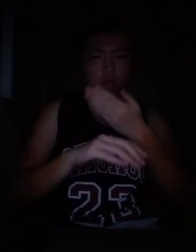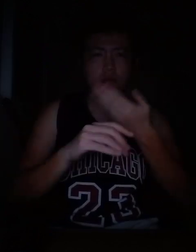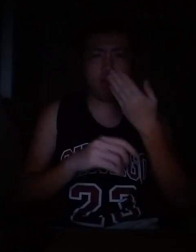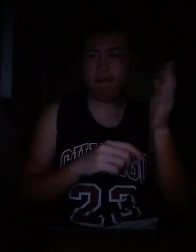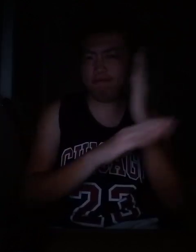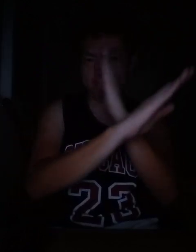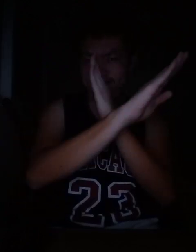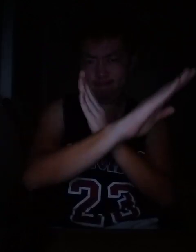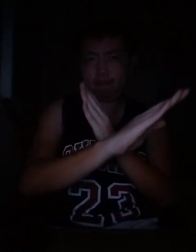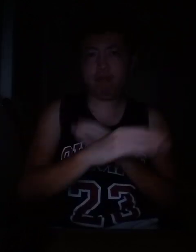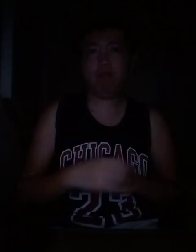부인했습니다.